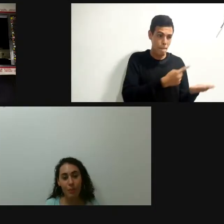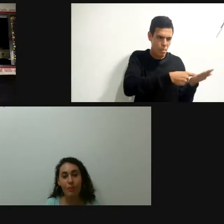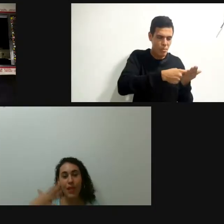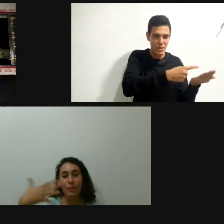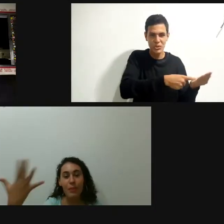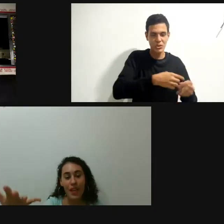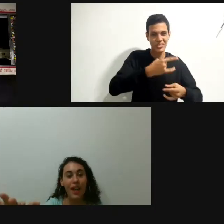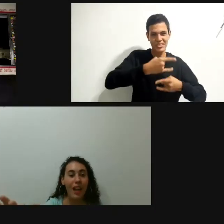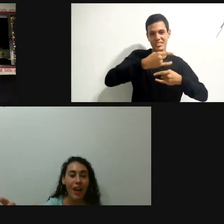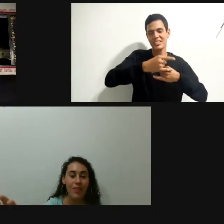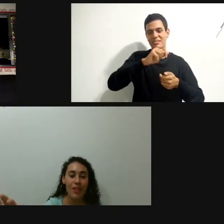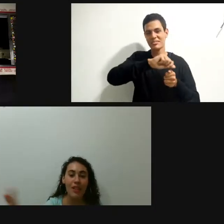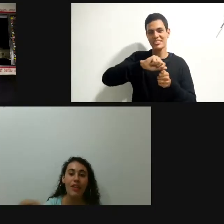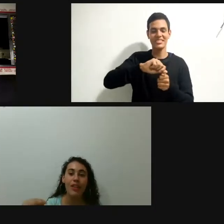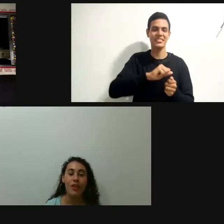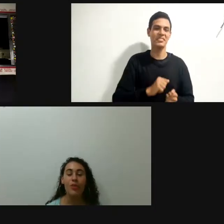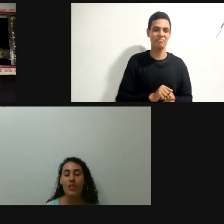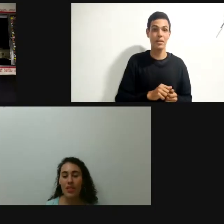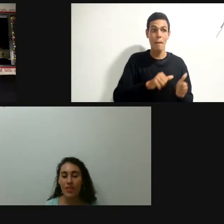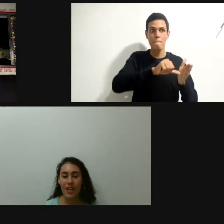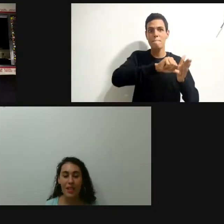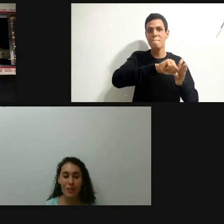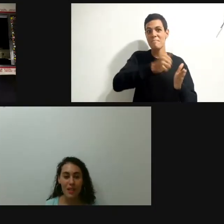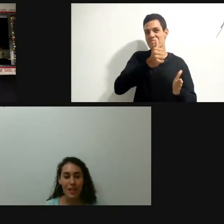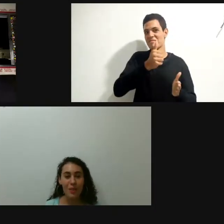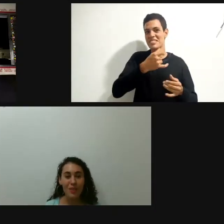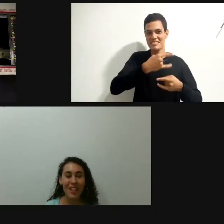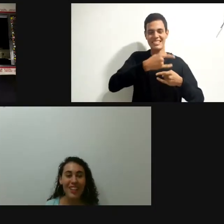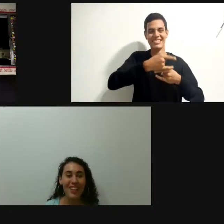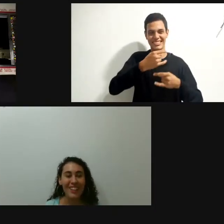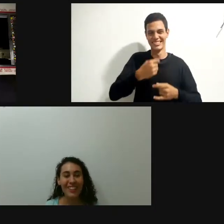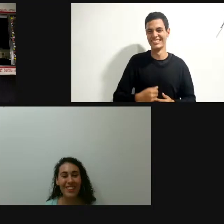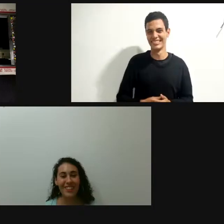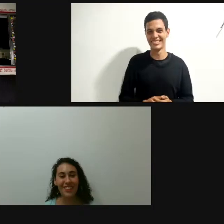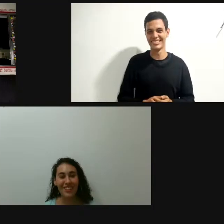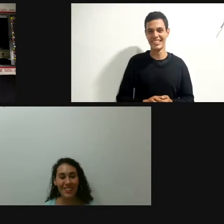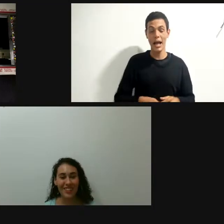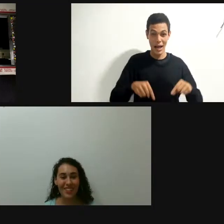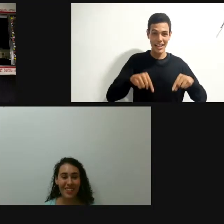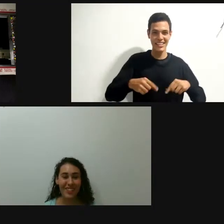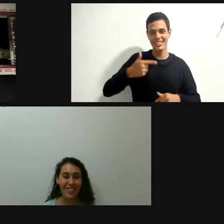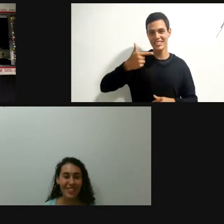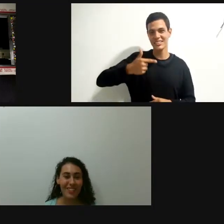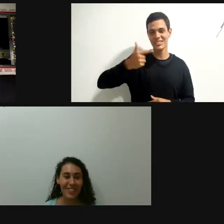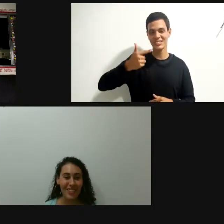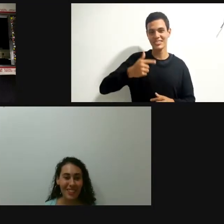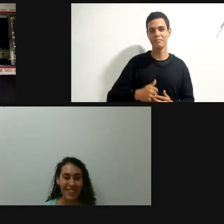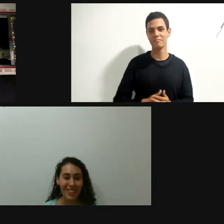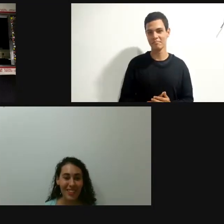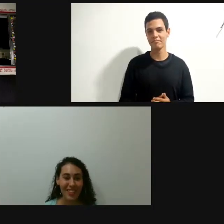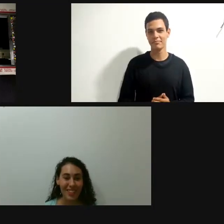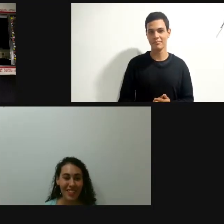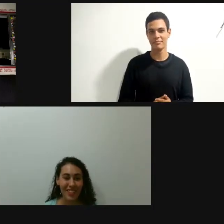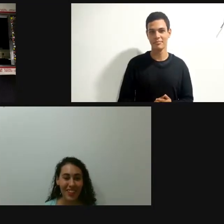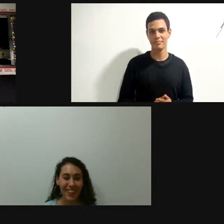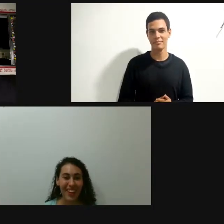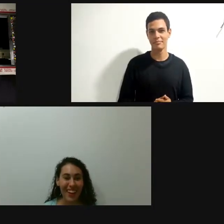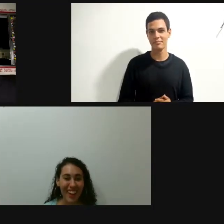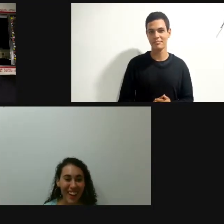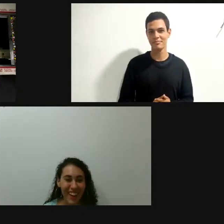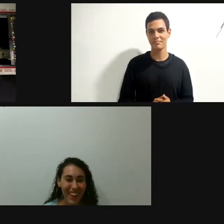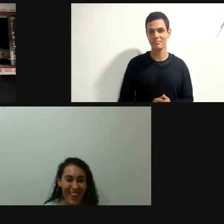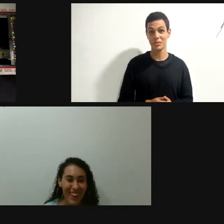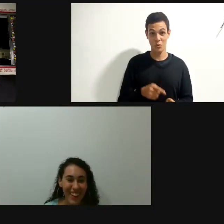Foi a minha primeira live, inclusive, essa é a minha segunda. Caramba, já tá quase já tá